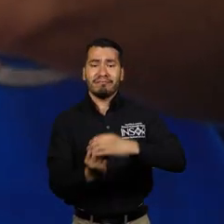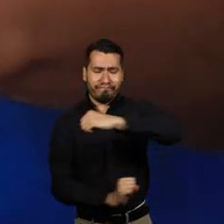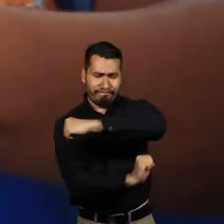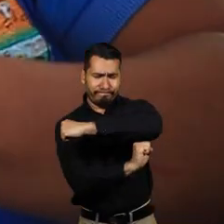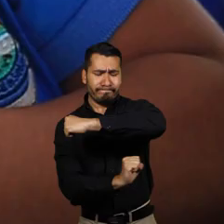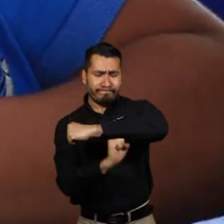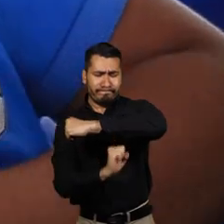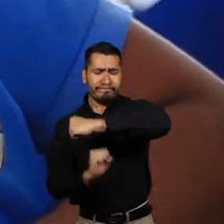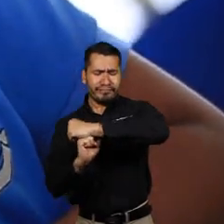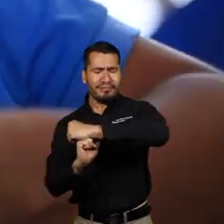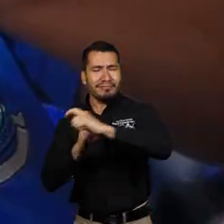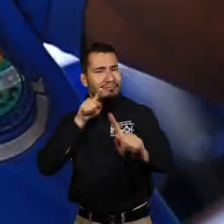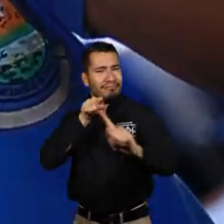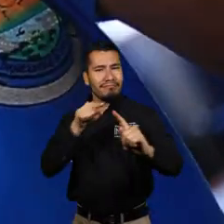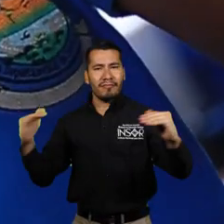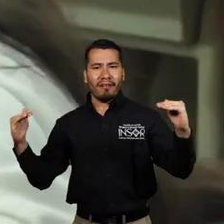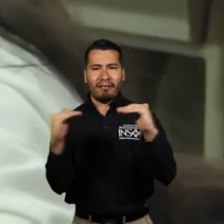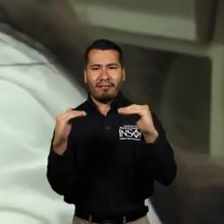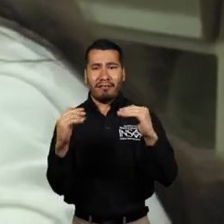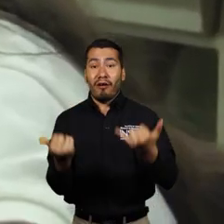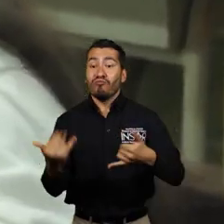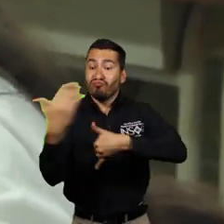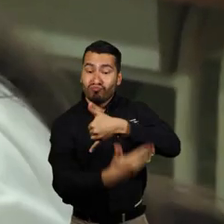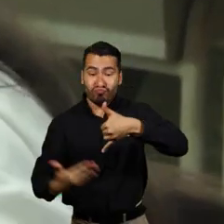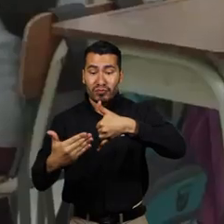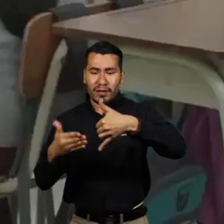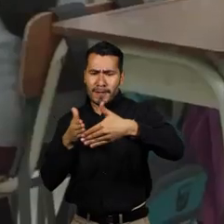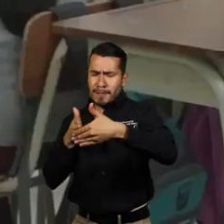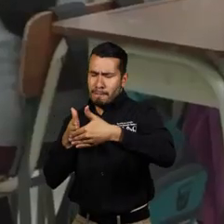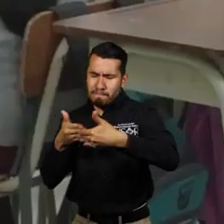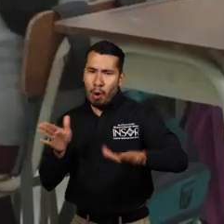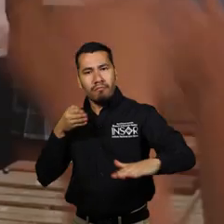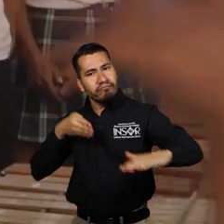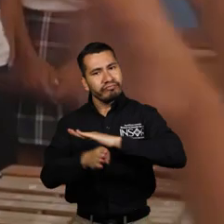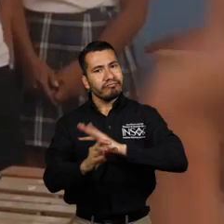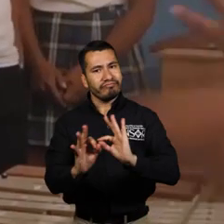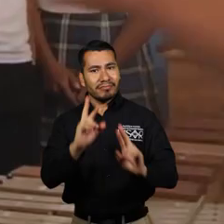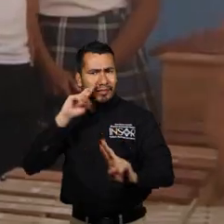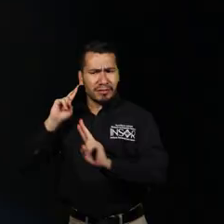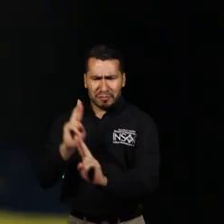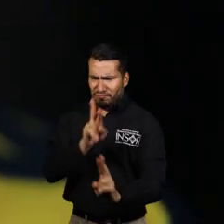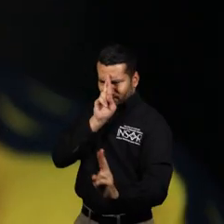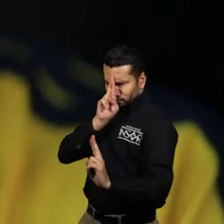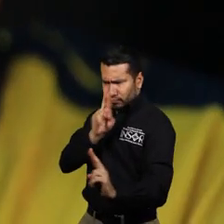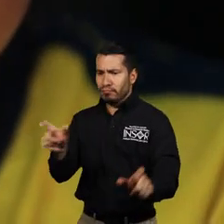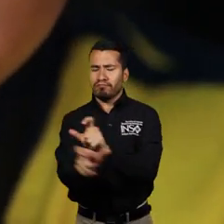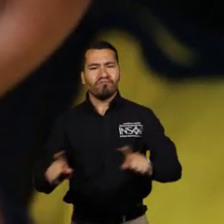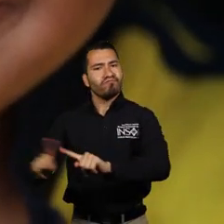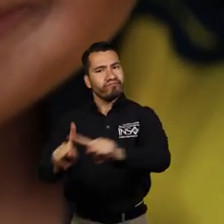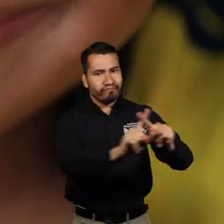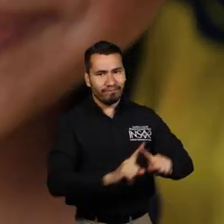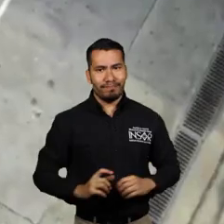educación inclusiva es uno de los pilares centrales a través de los cuales se construye equidad avanzamos en una colombia sin barreras con